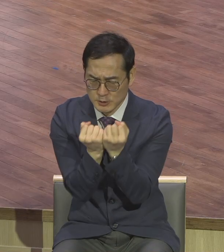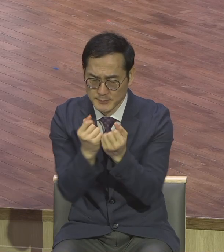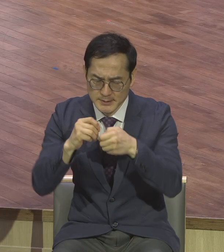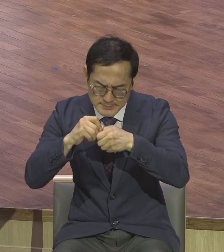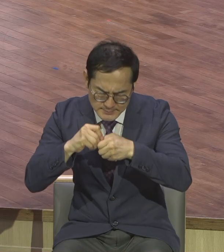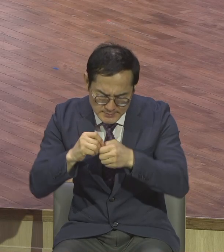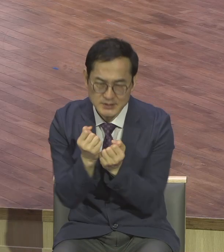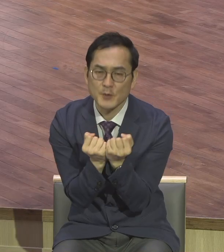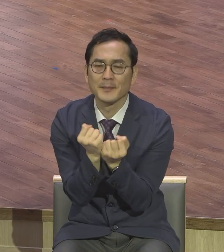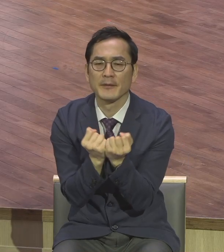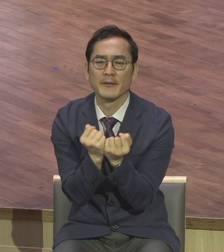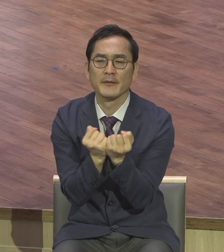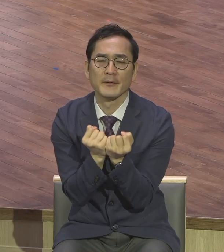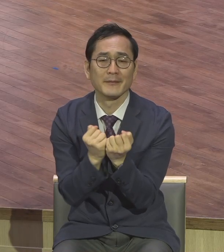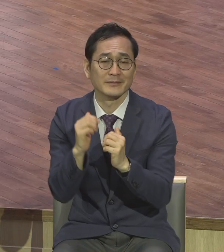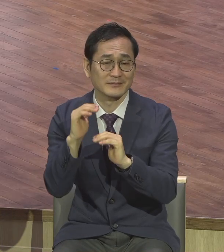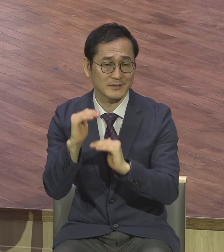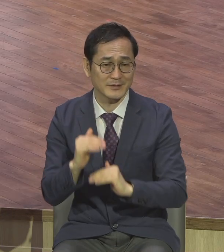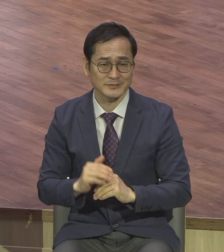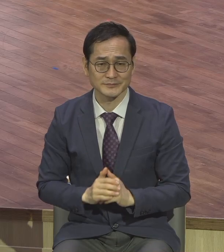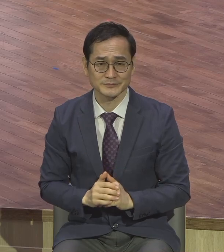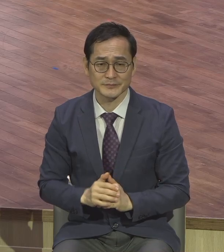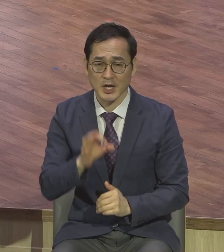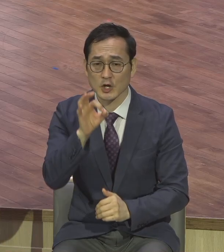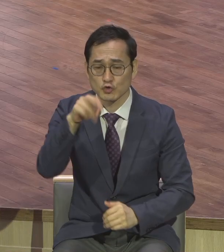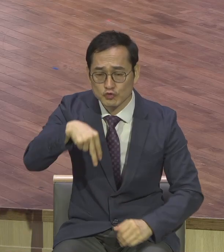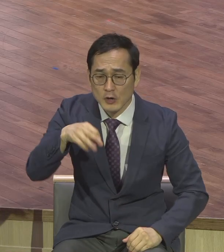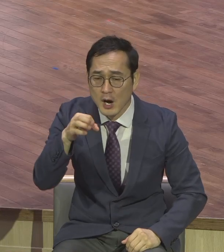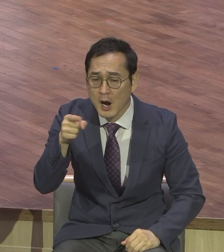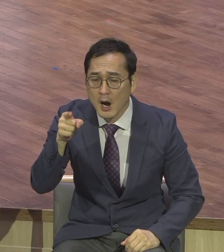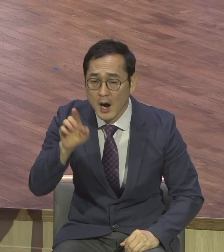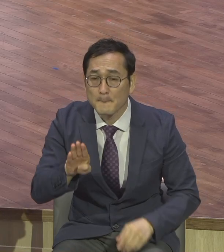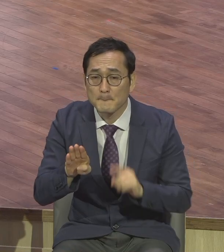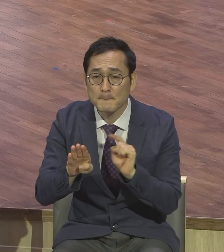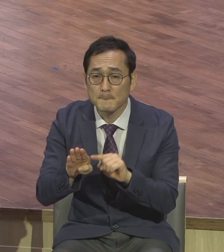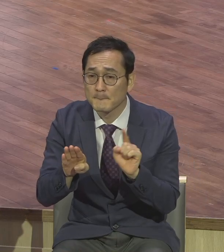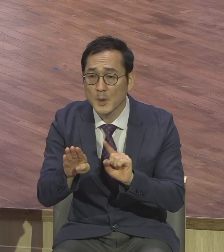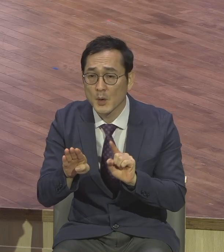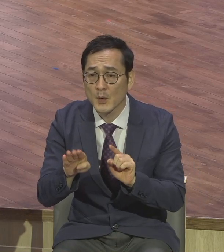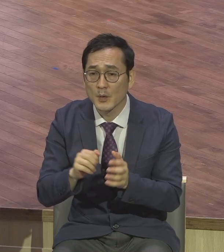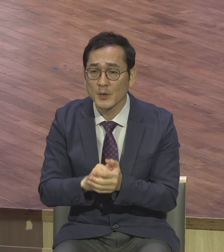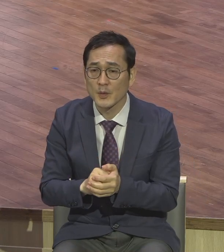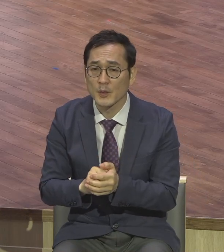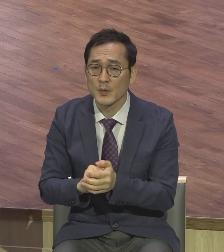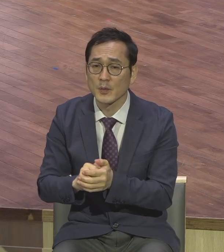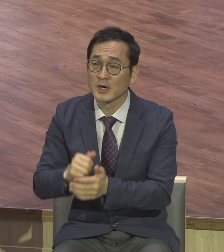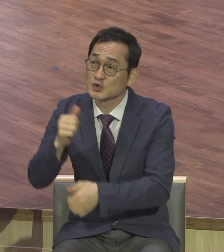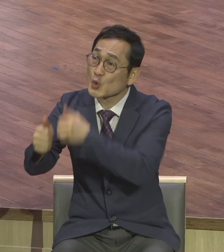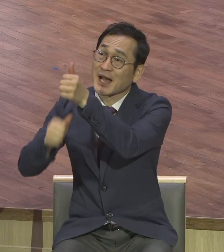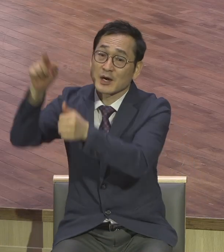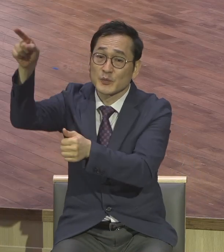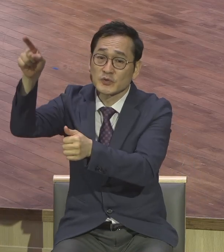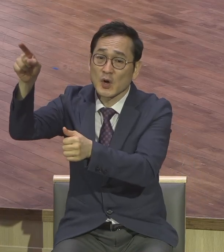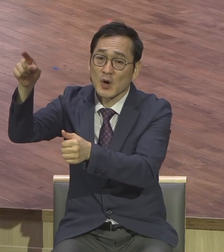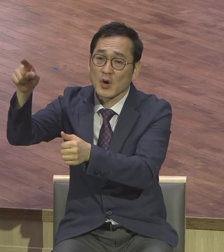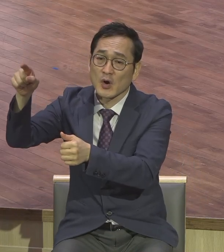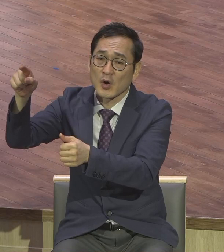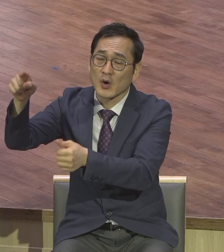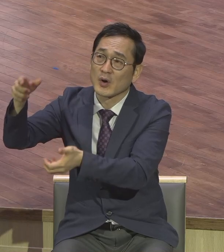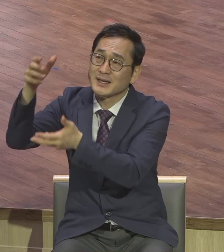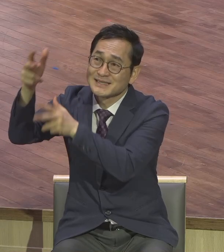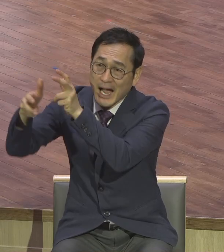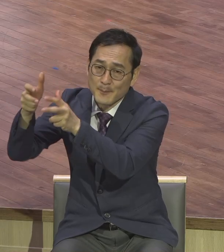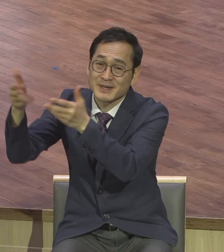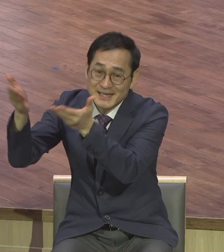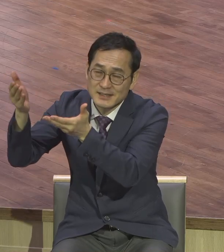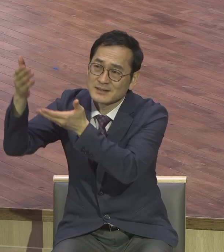설명을 지금 하고 있습니다. 유업이 뭐예요? 문자적으로 말하면 선대로부터 물려받은